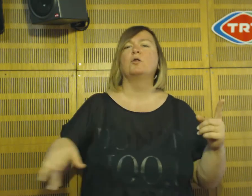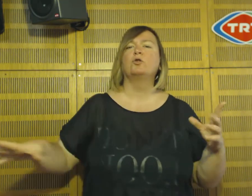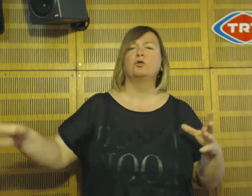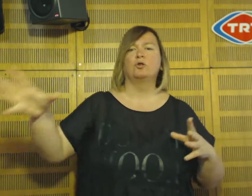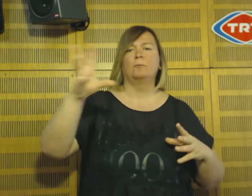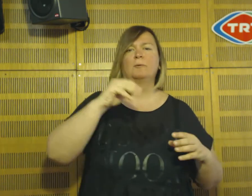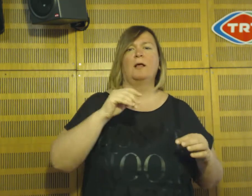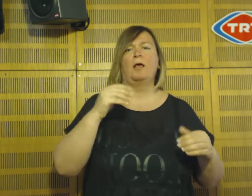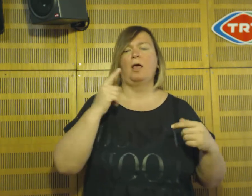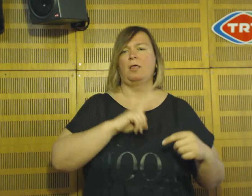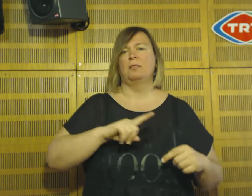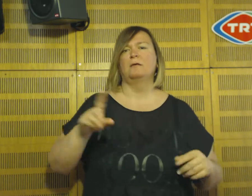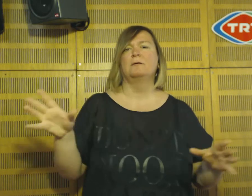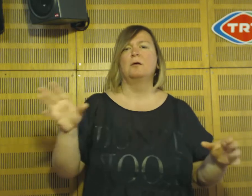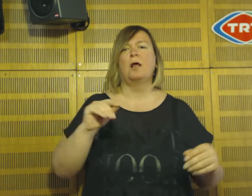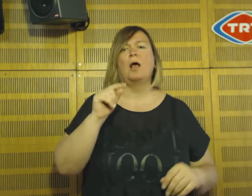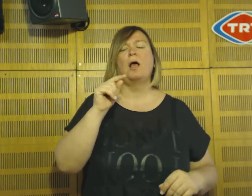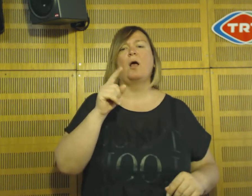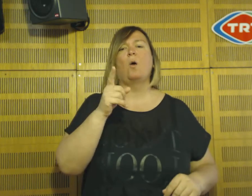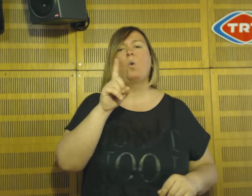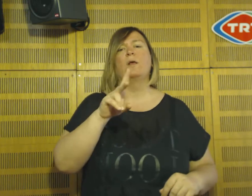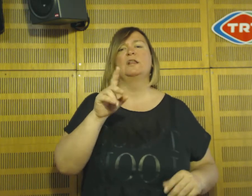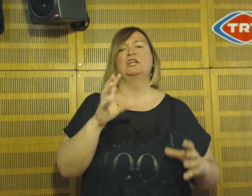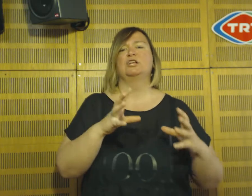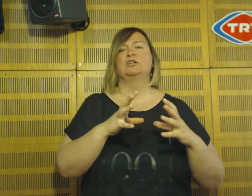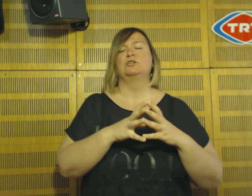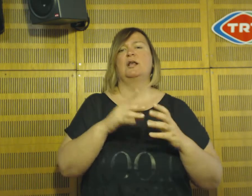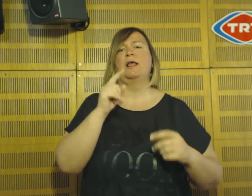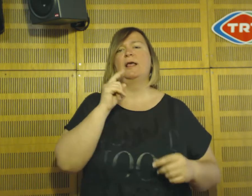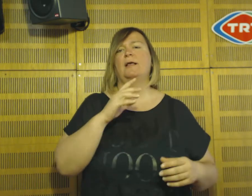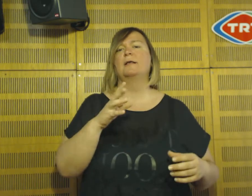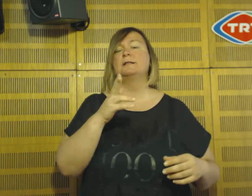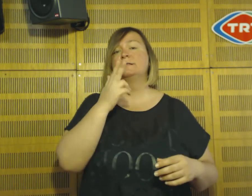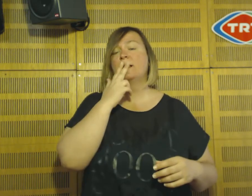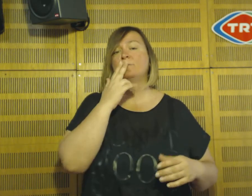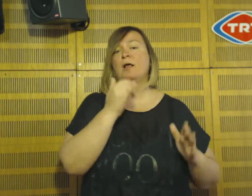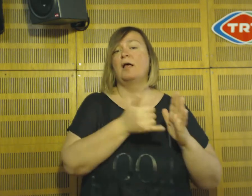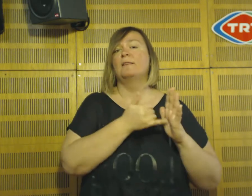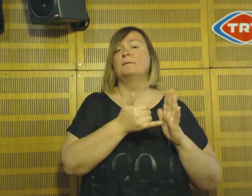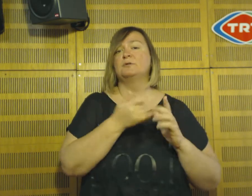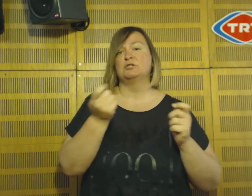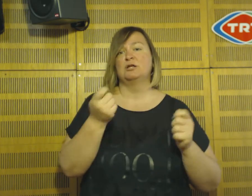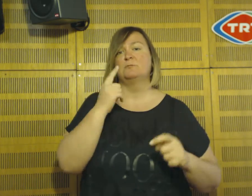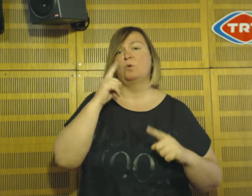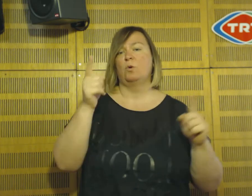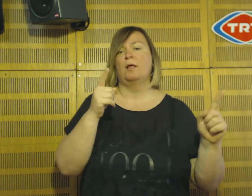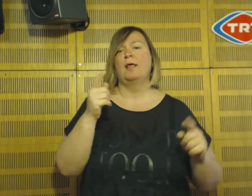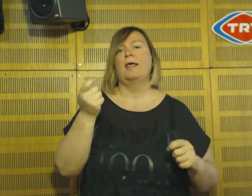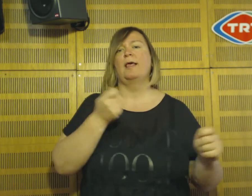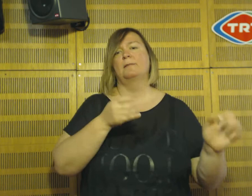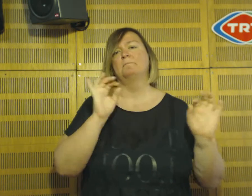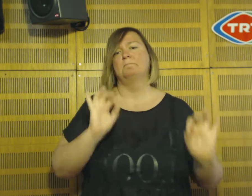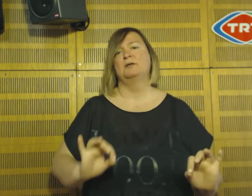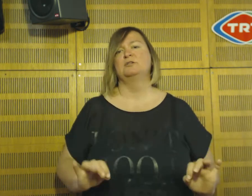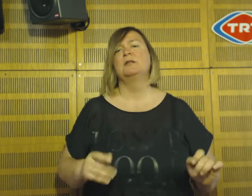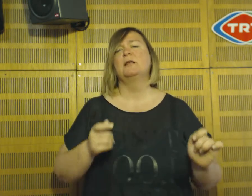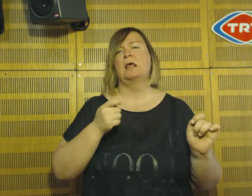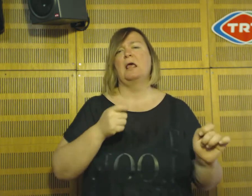adaylarımızı. Evet. Ankara'da 17 kişilik bir ekip şu anda Samsun ve Antep'te çalışmak üzere eğitimlere başladılar. Eğitimlerimiz dün